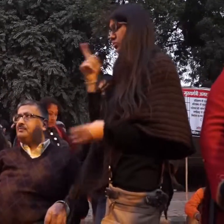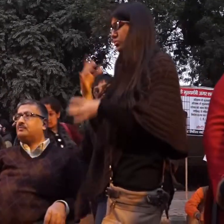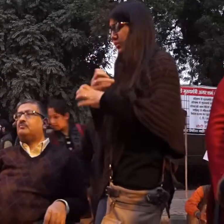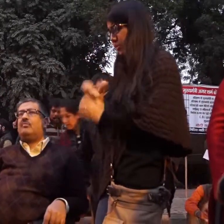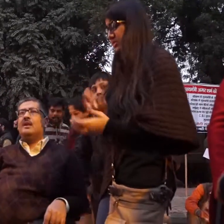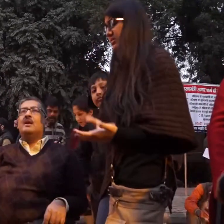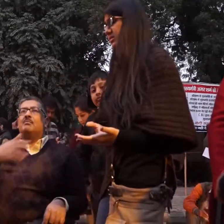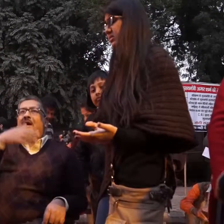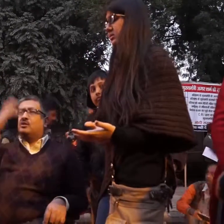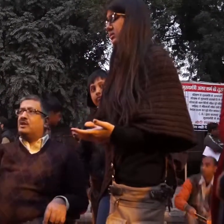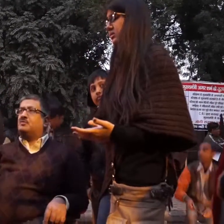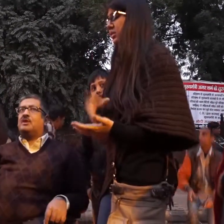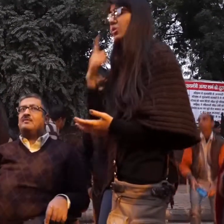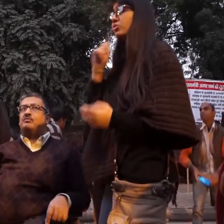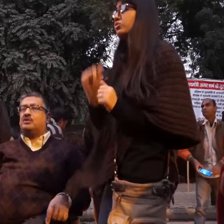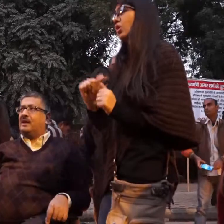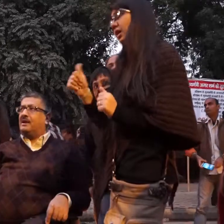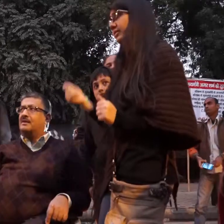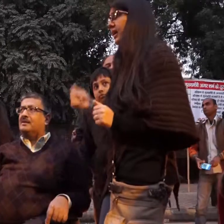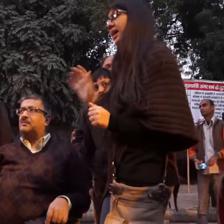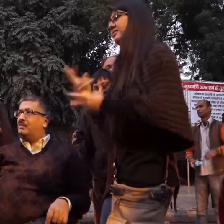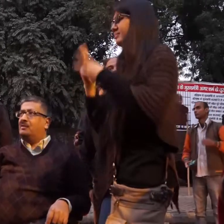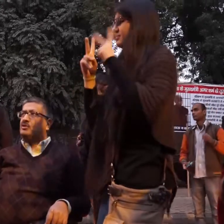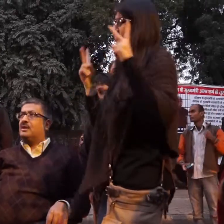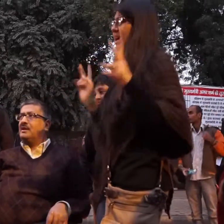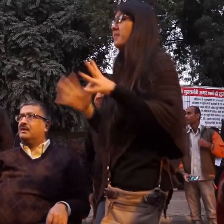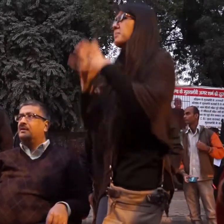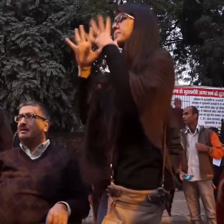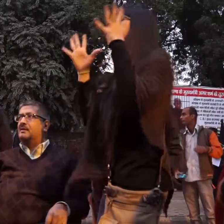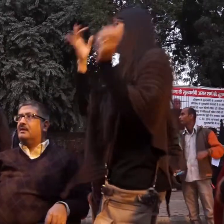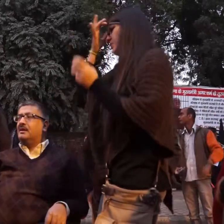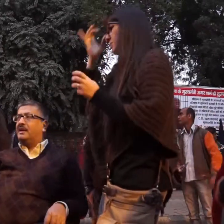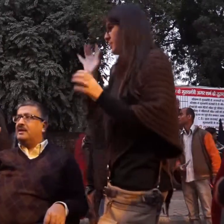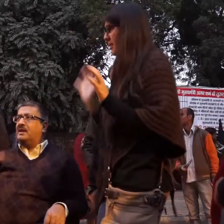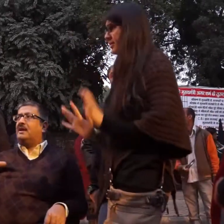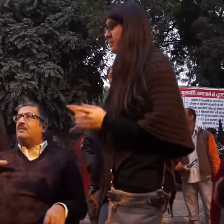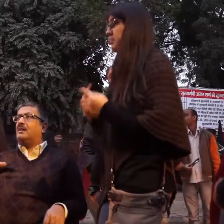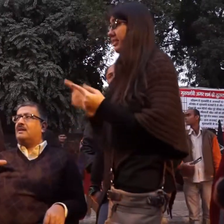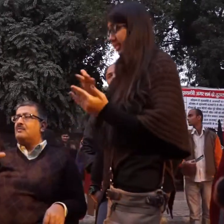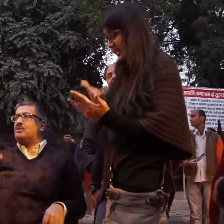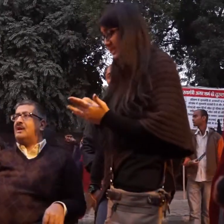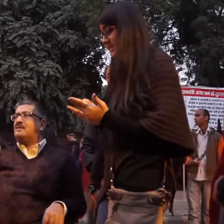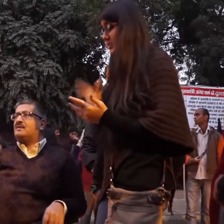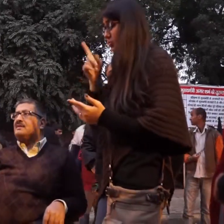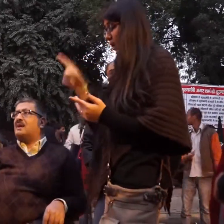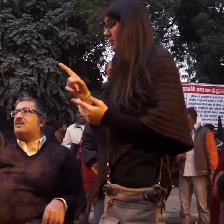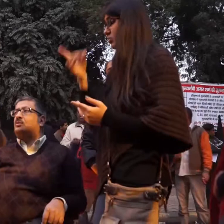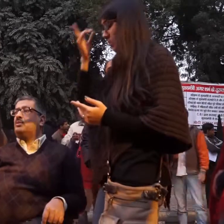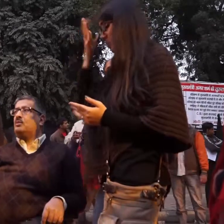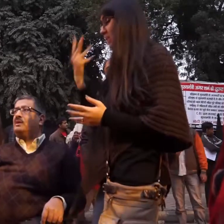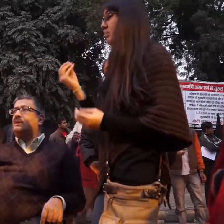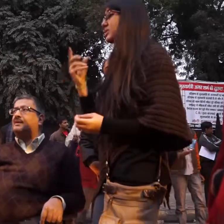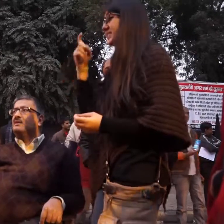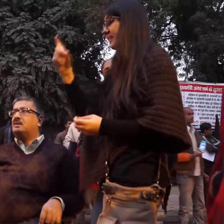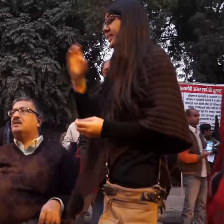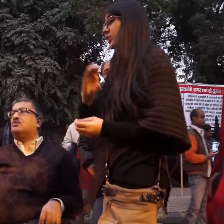दें। बाकी तो देश में और सब मुद्दे हैं, बड़े बड़े मुद्दे हैं, लेकिन ये एक ऐसा मुद्दा है जिससे 7 करोड़